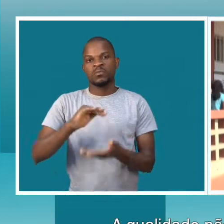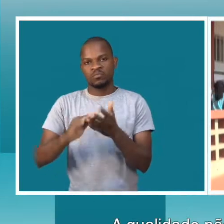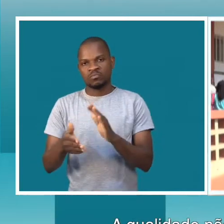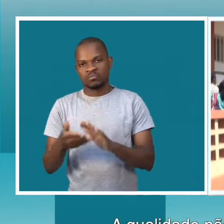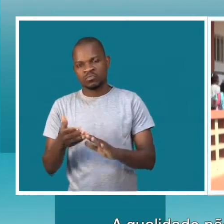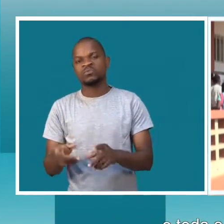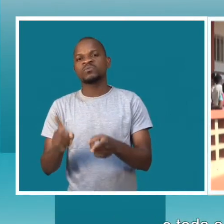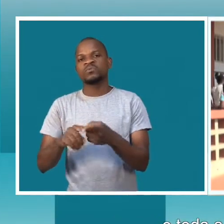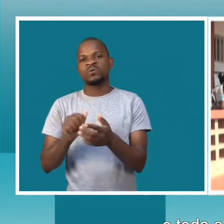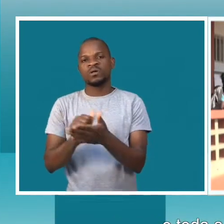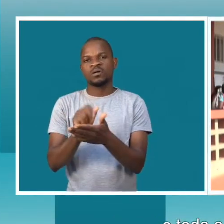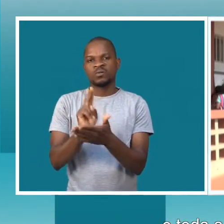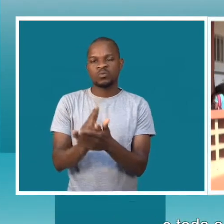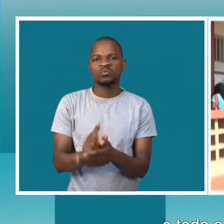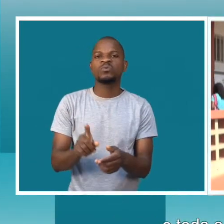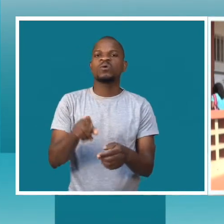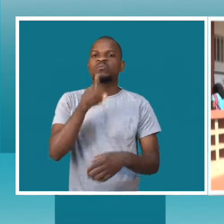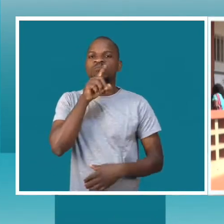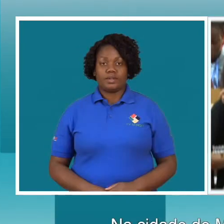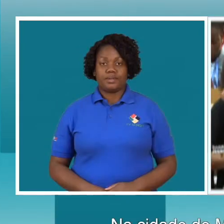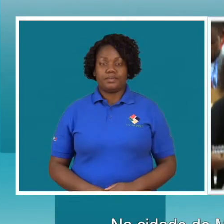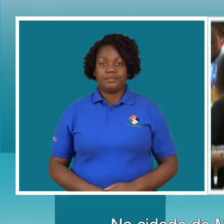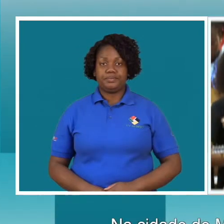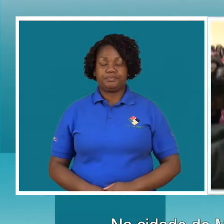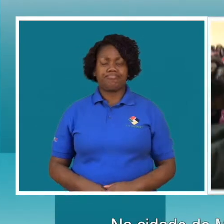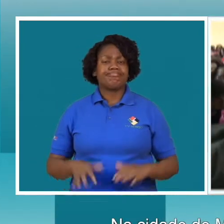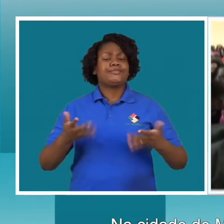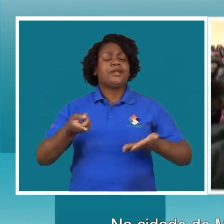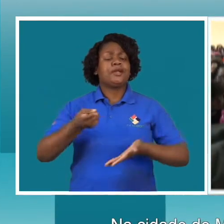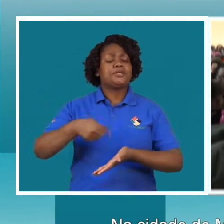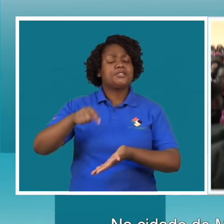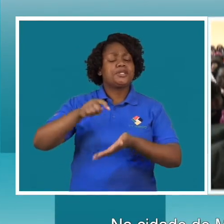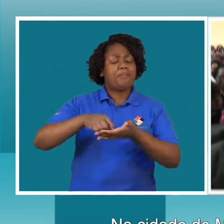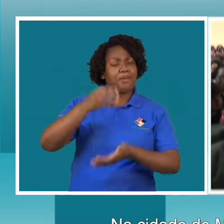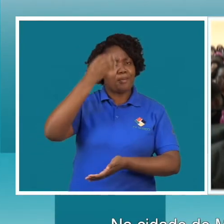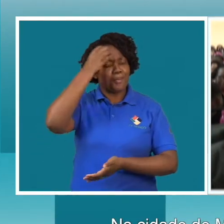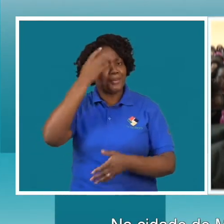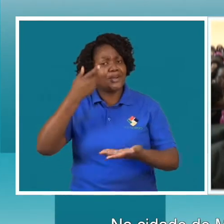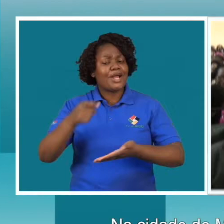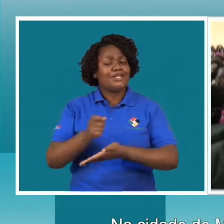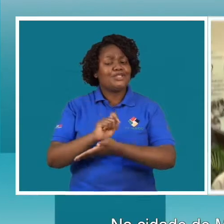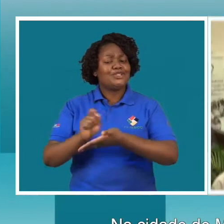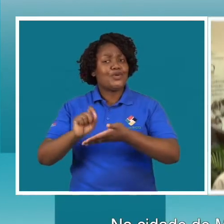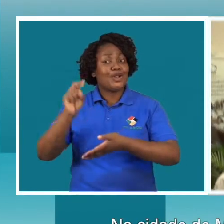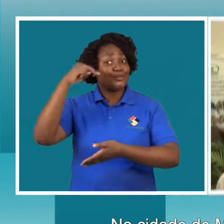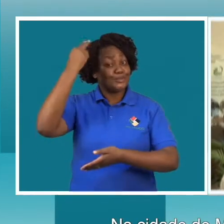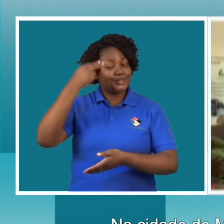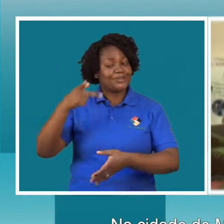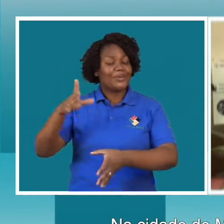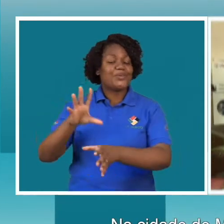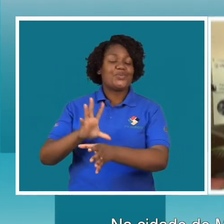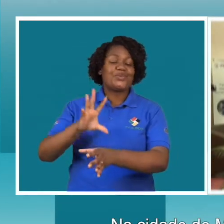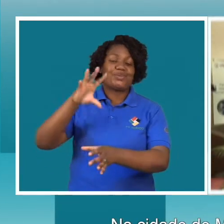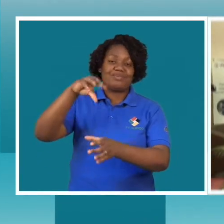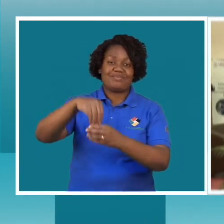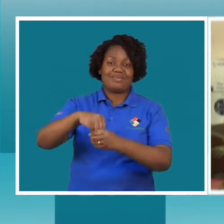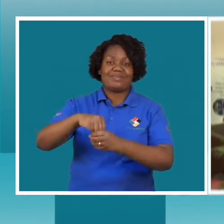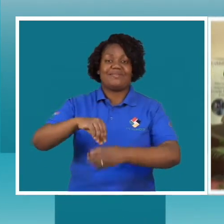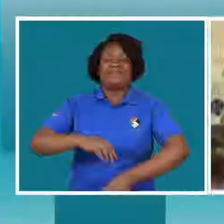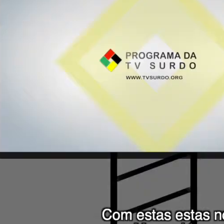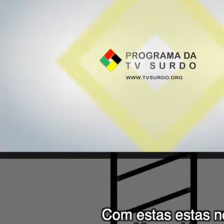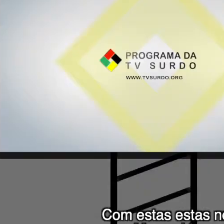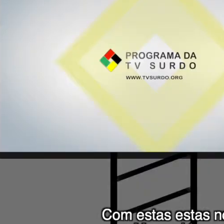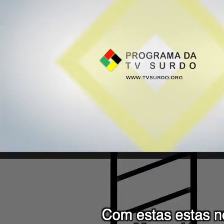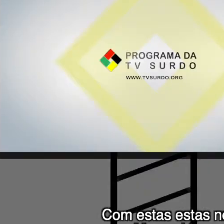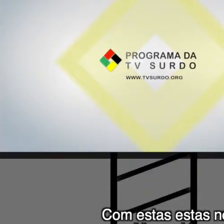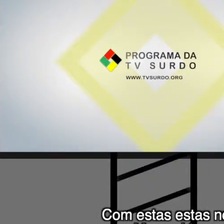Na cidade de Maputo, a escola secundária Jusina Machel é a única inclusiva.